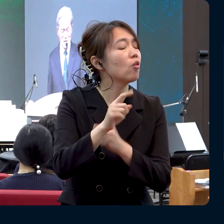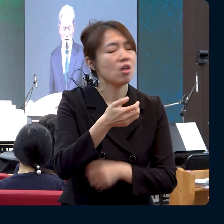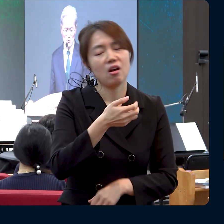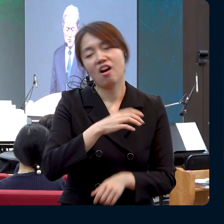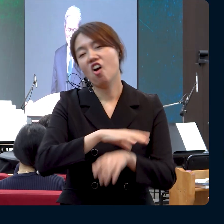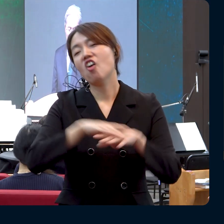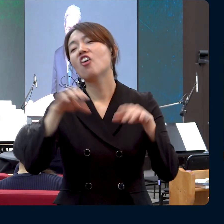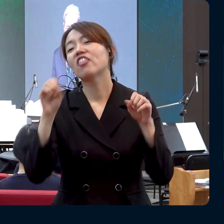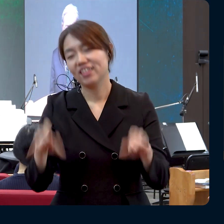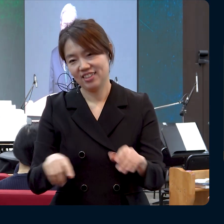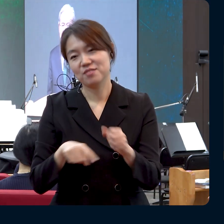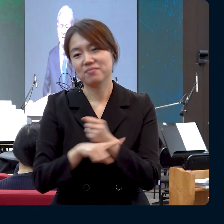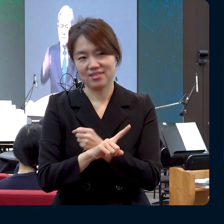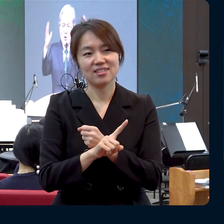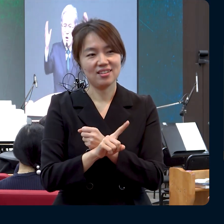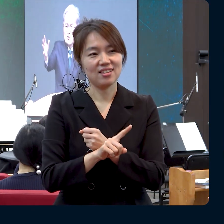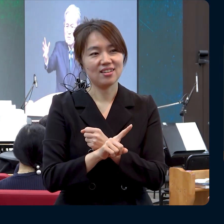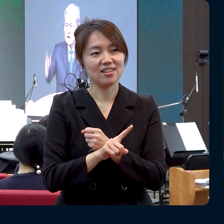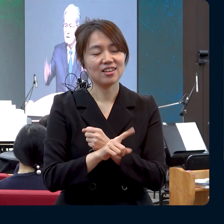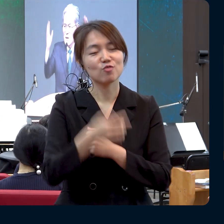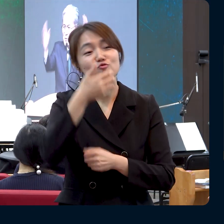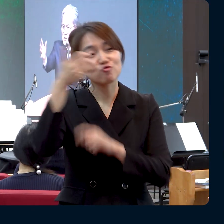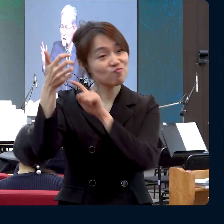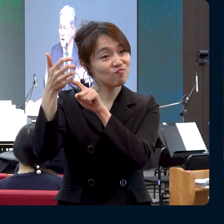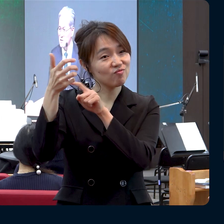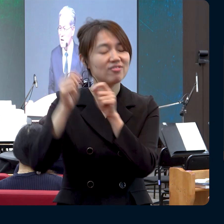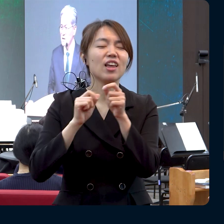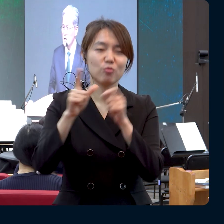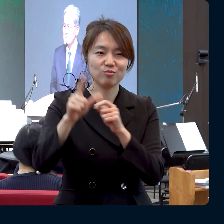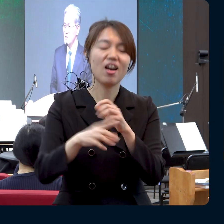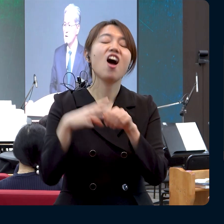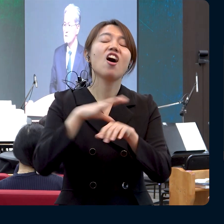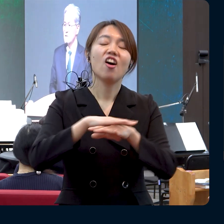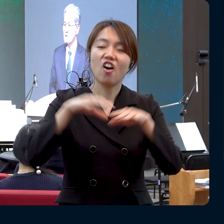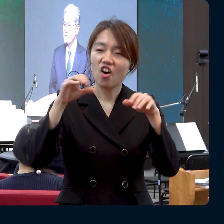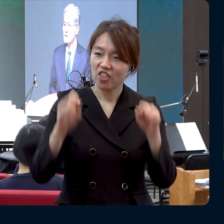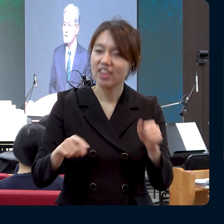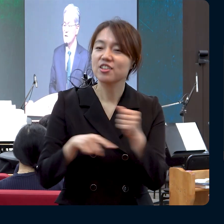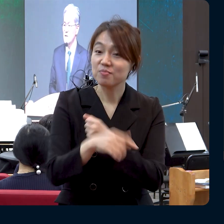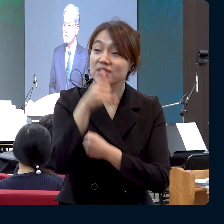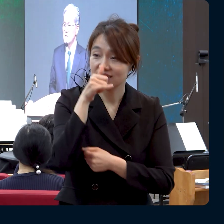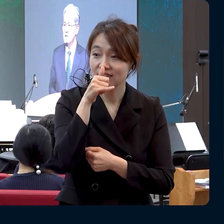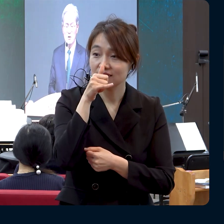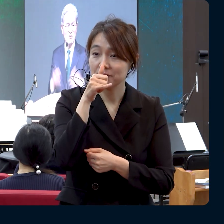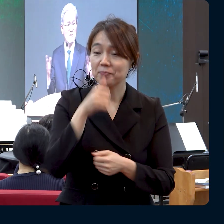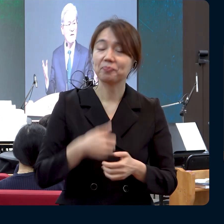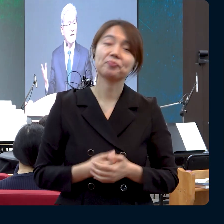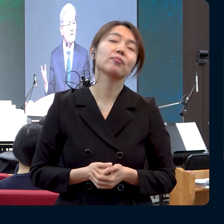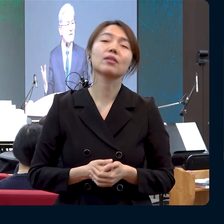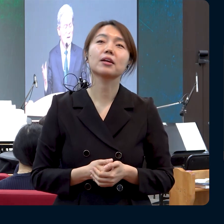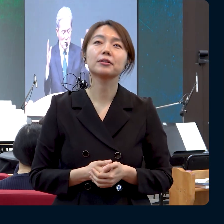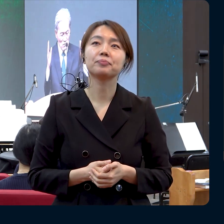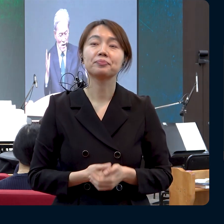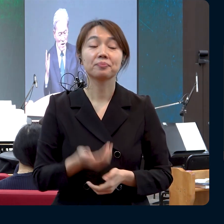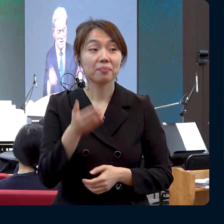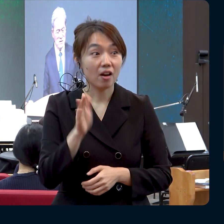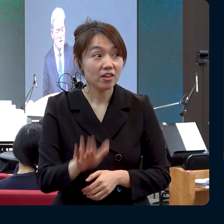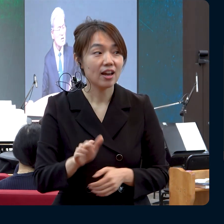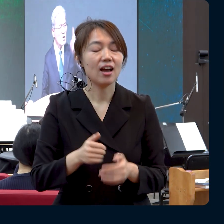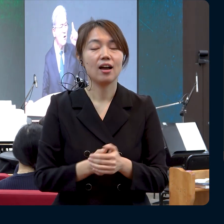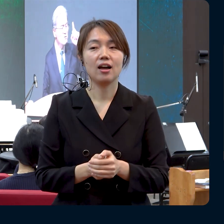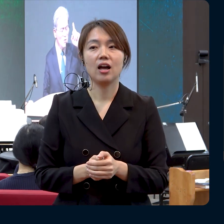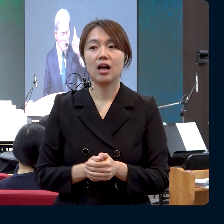예, 일장춘몽, 정말 삶의 허물을 말하는 대표적인 단어 아닙니까? 이렇게 된 거예요.